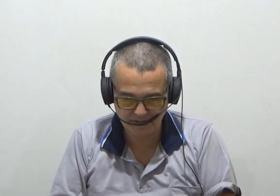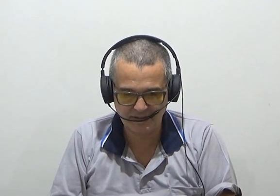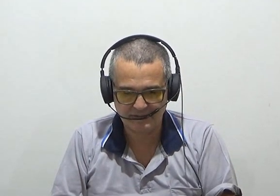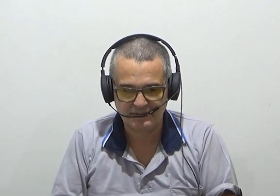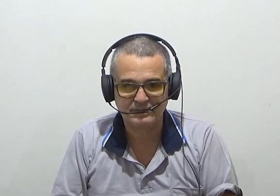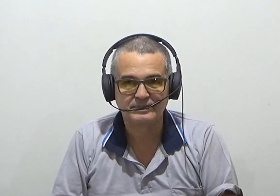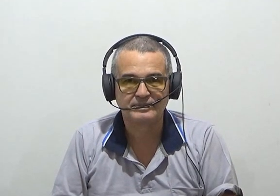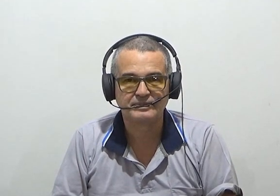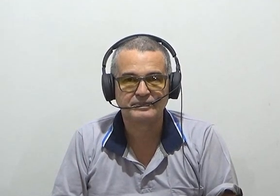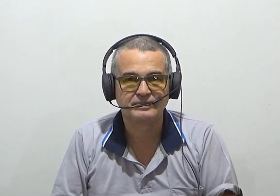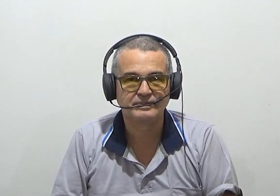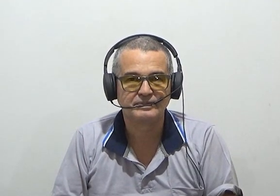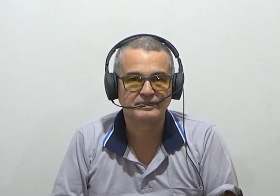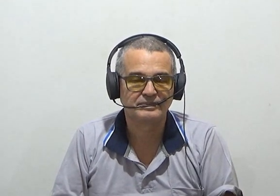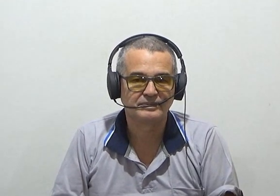Diga.